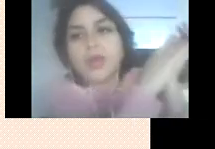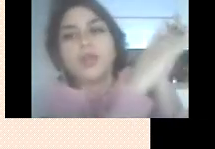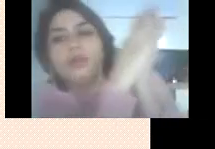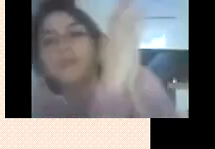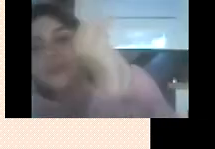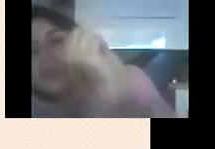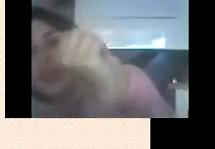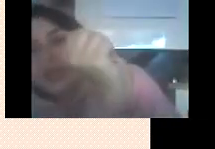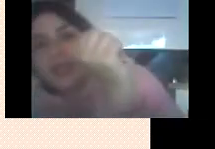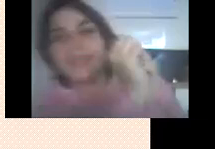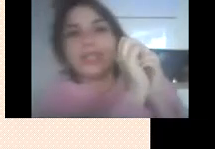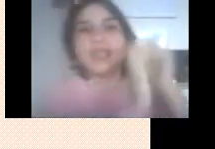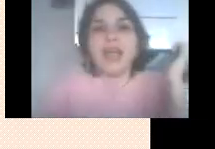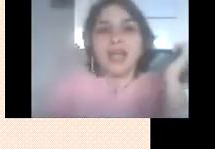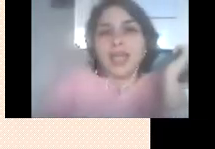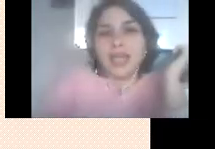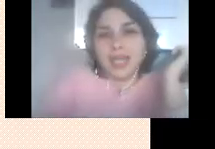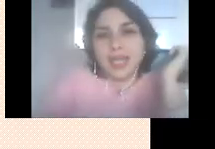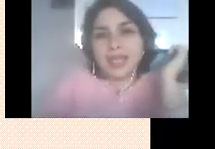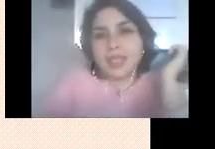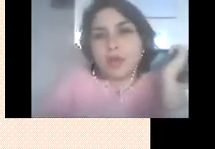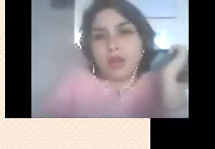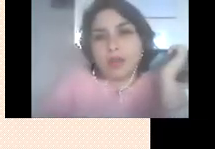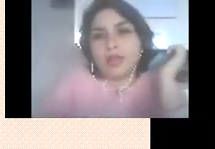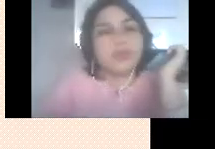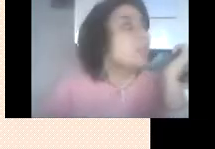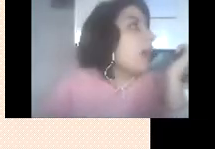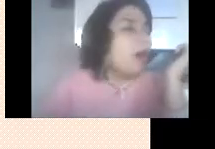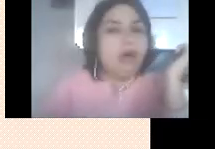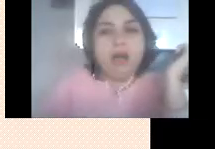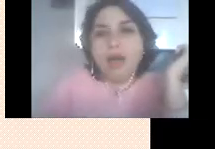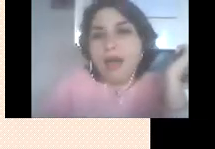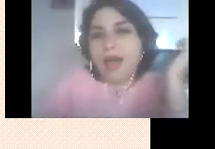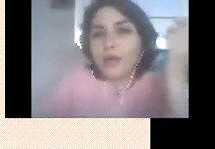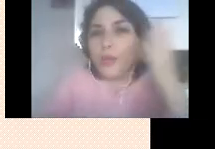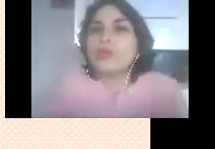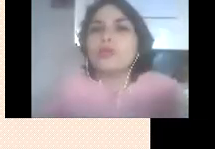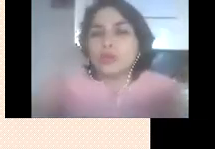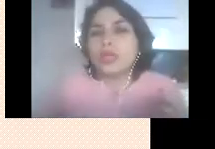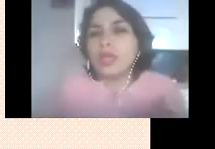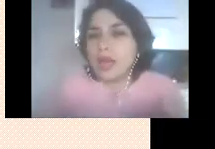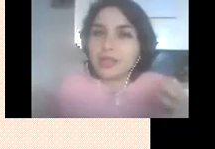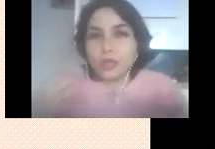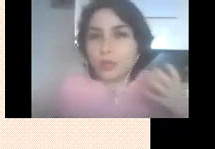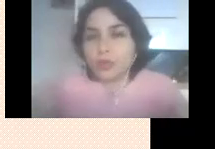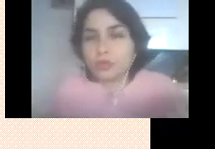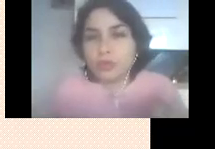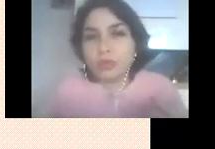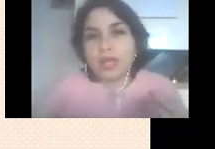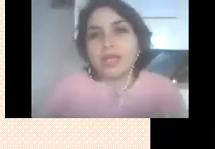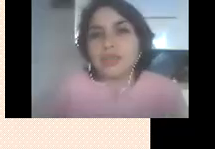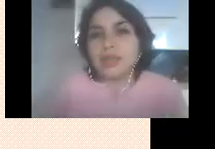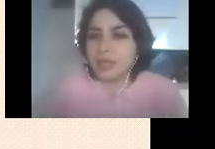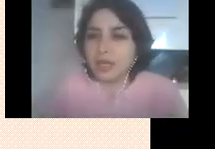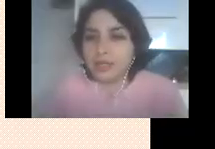¿Se acuerdan o no? Que él tenía ese problema, que decía, ¡ay, no puedo construir mi casa, no puedo construir